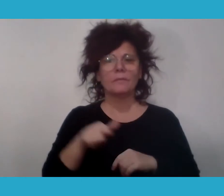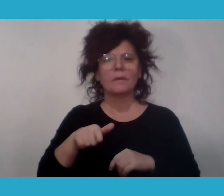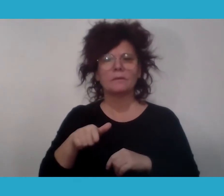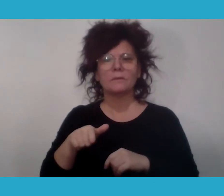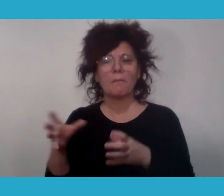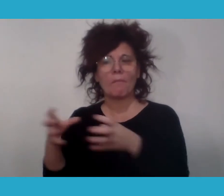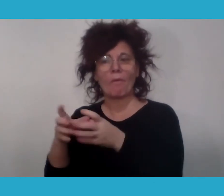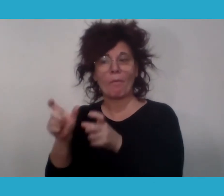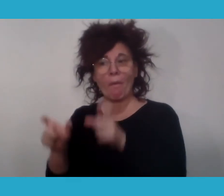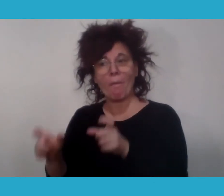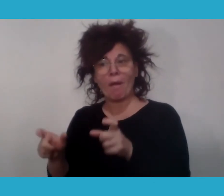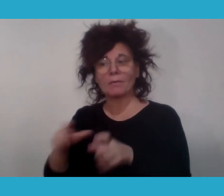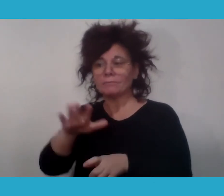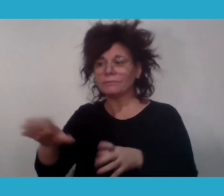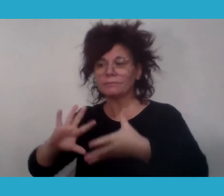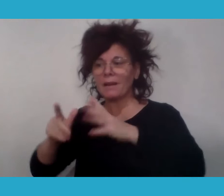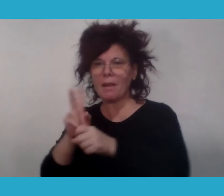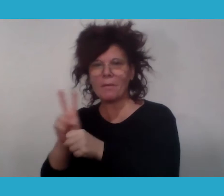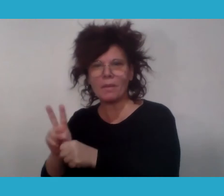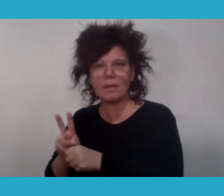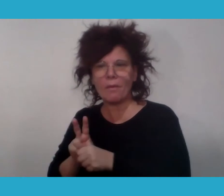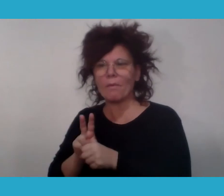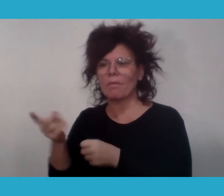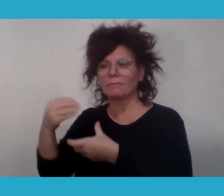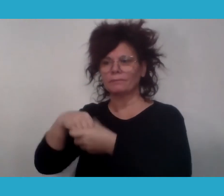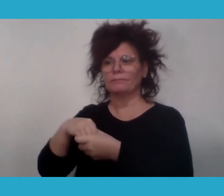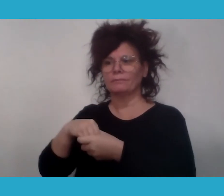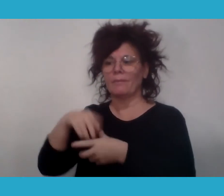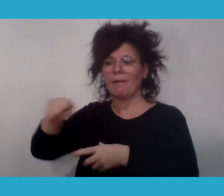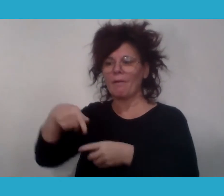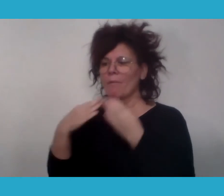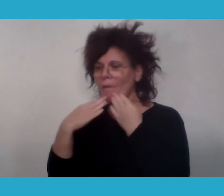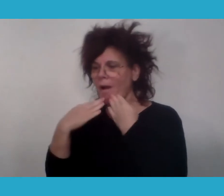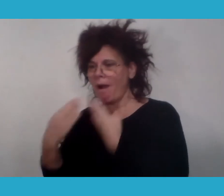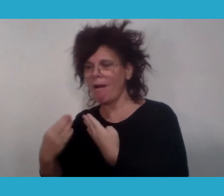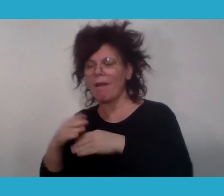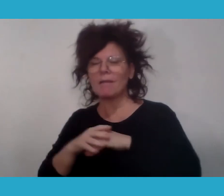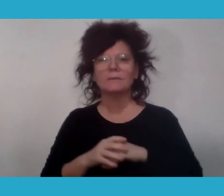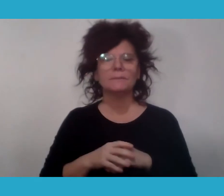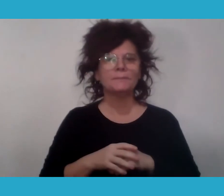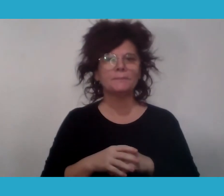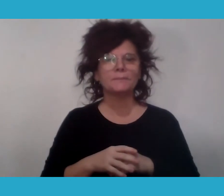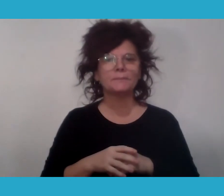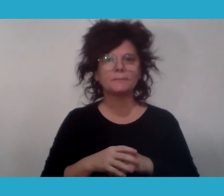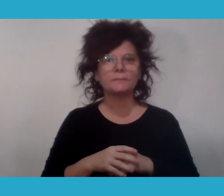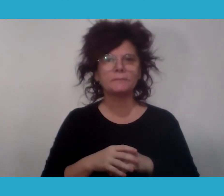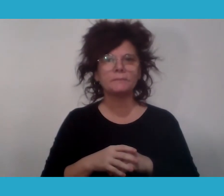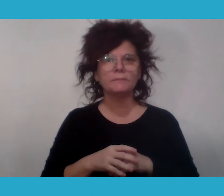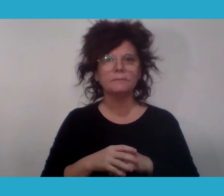ser ambientalista y pertenecer a distintas asambleas socioambientales, a quienes agradece por defender la violencia contra el